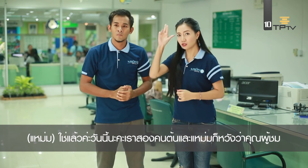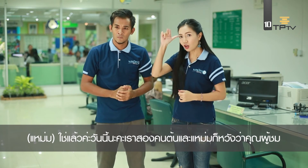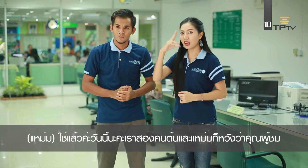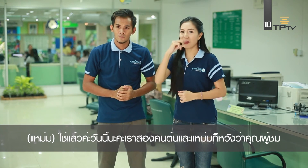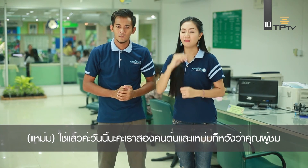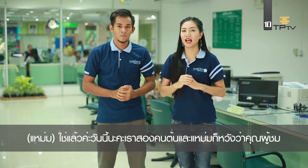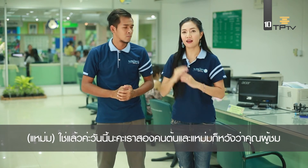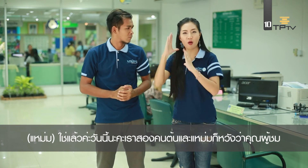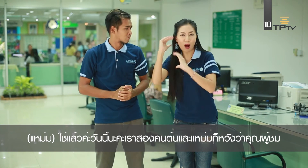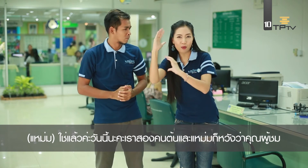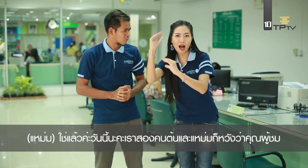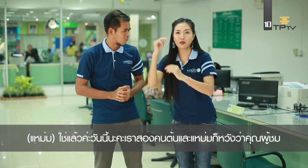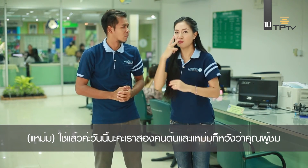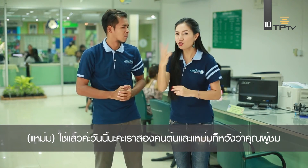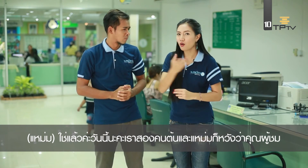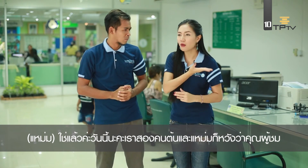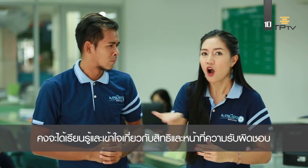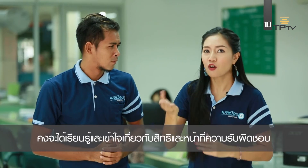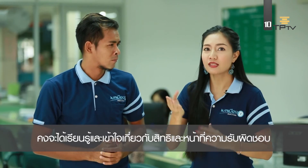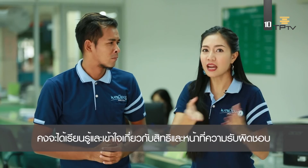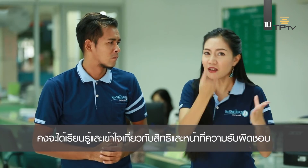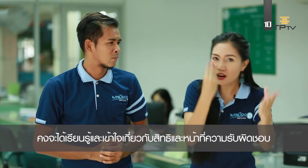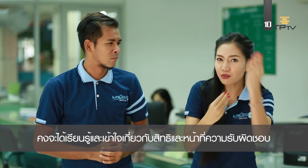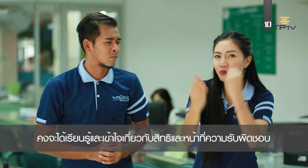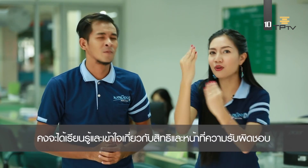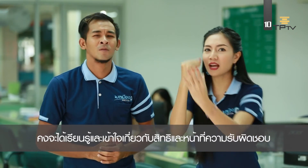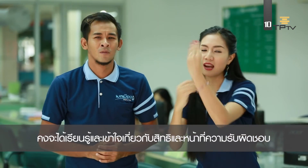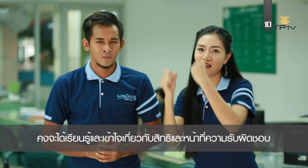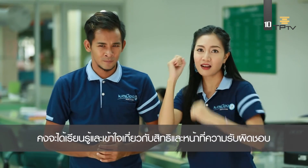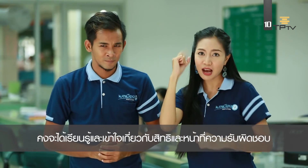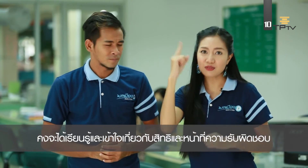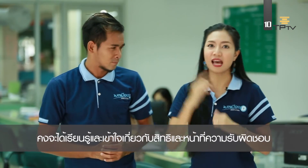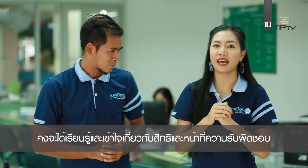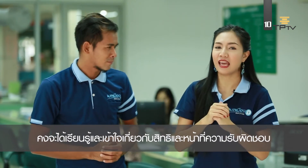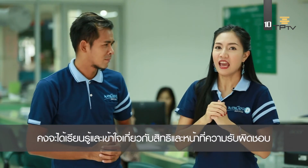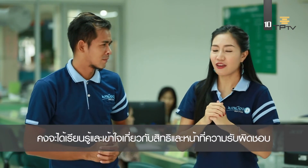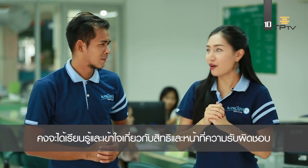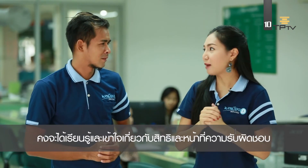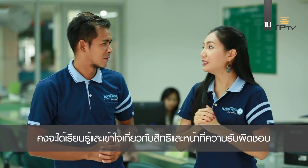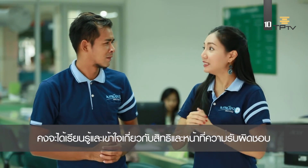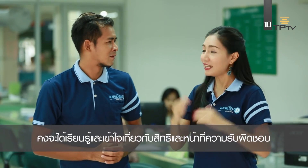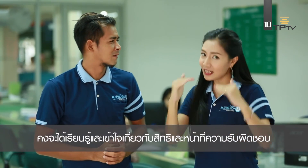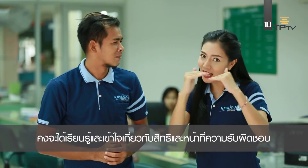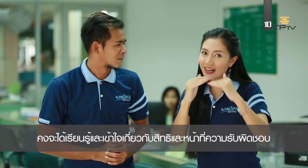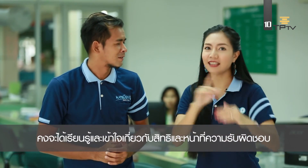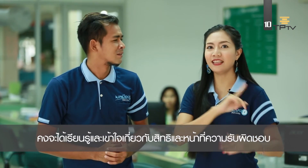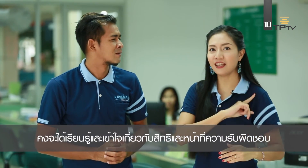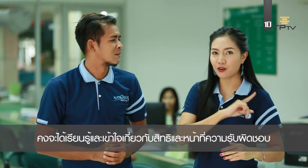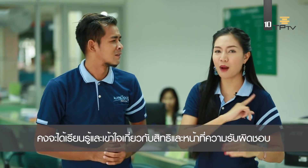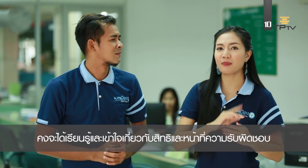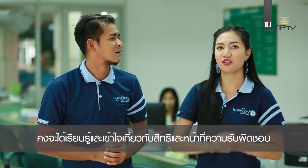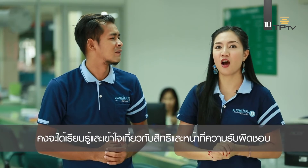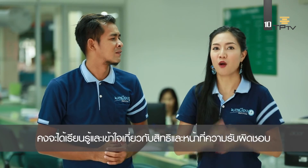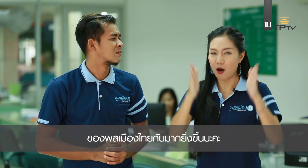องคนต้นและแหม่มนะคะก็หวังว่าคุณผู้ชมคงจะได้เรียนรู้นะคะแล้วก็เข้าใจเกี่ยวกับสิทธิและหน้า